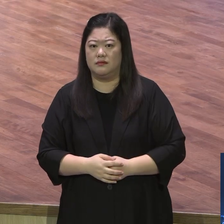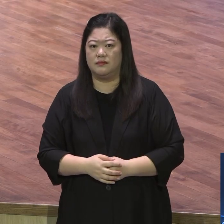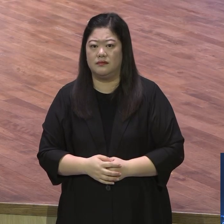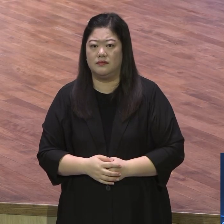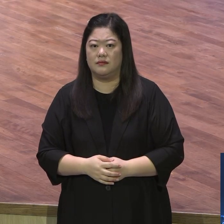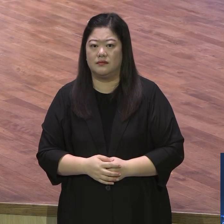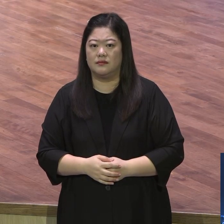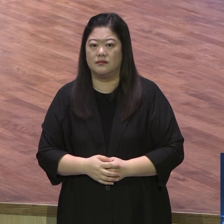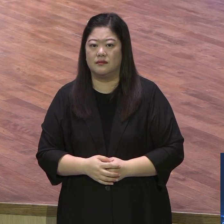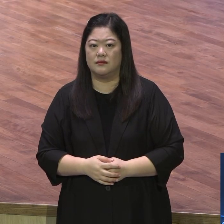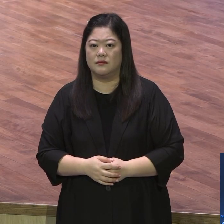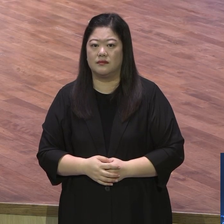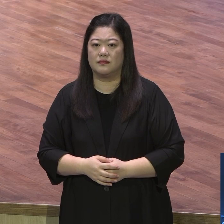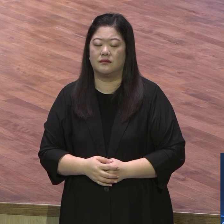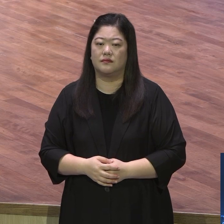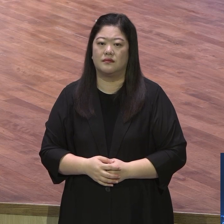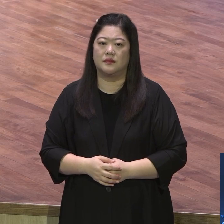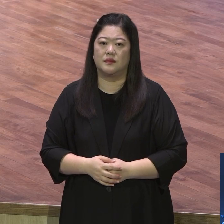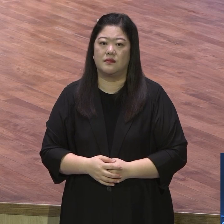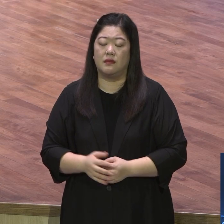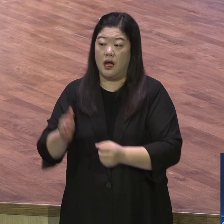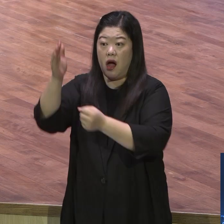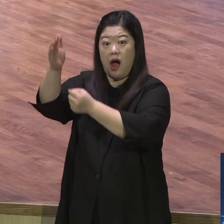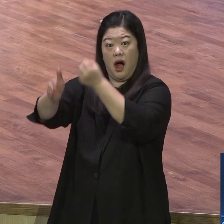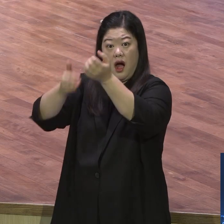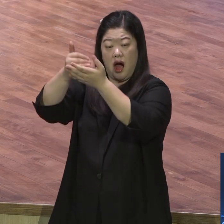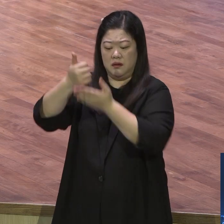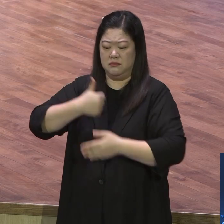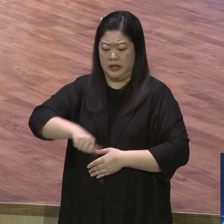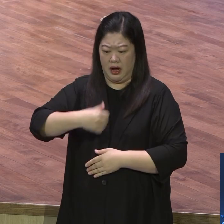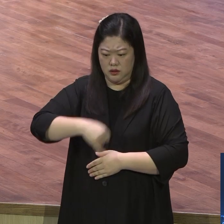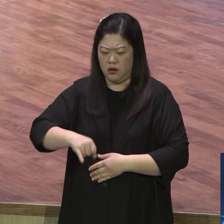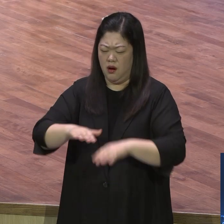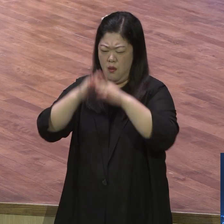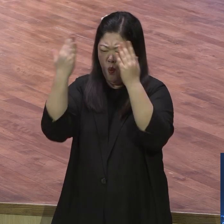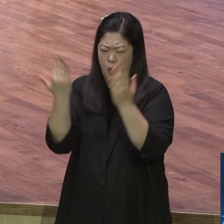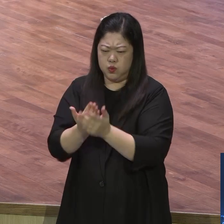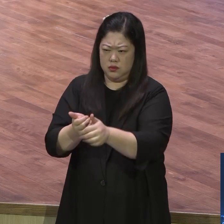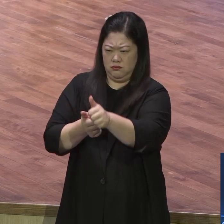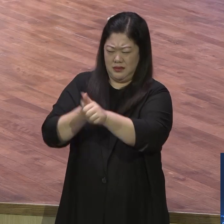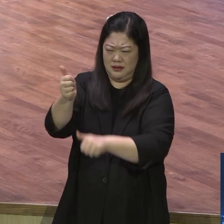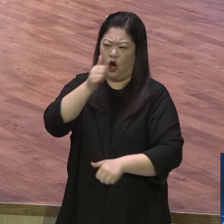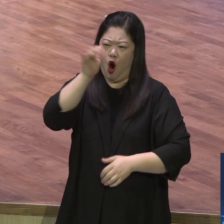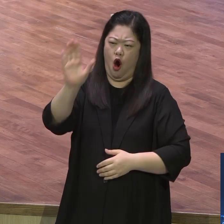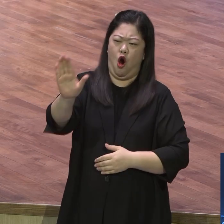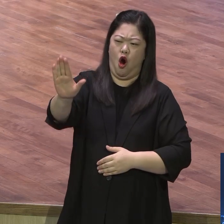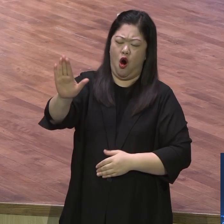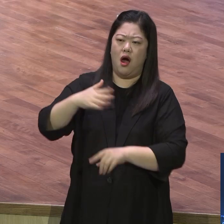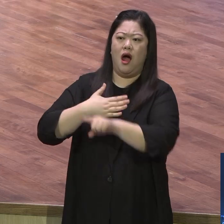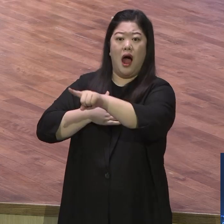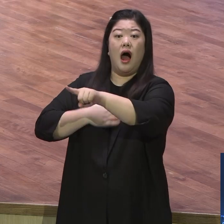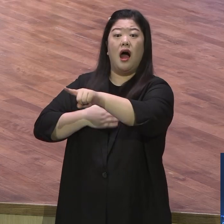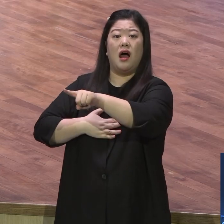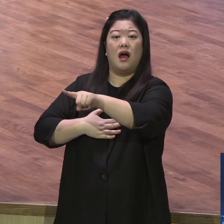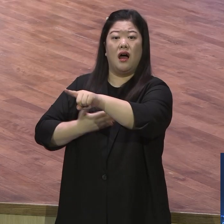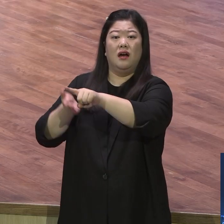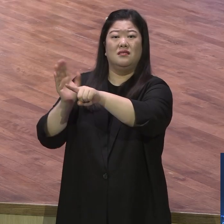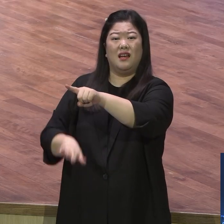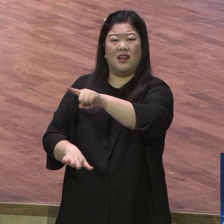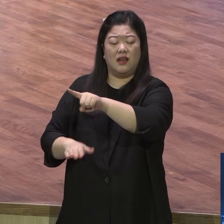것이 완전 보장된 하나님의 자녀임에도 불구하고 안심지수가 낮은